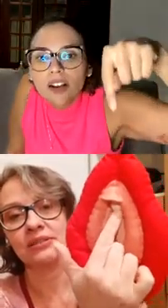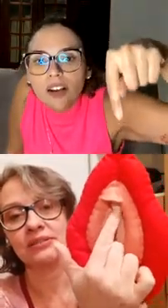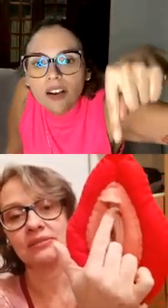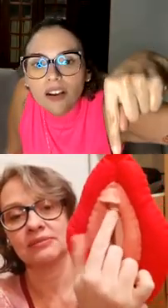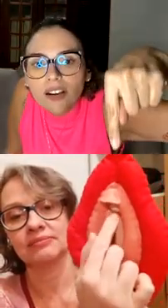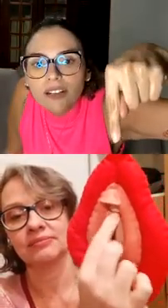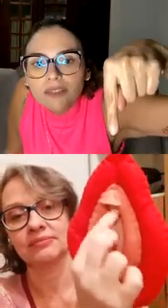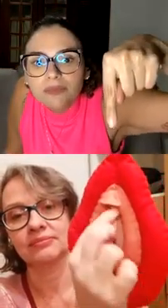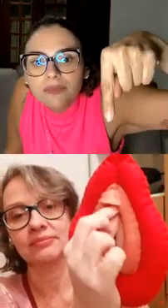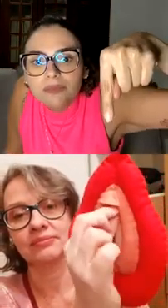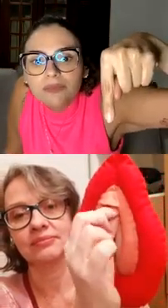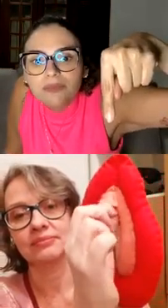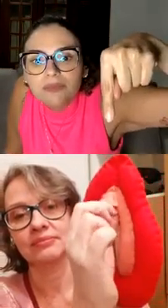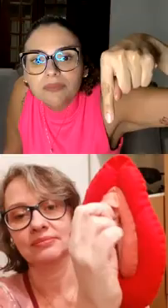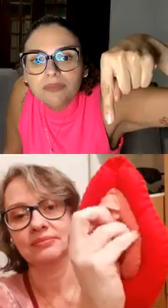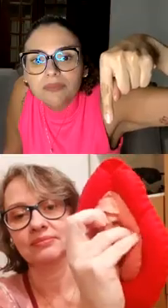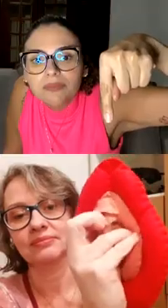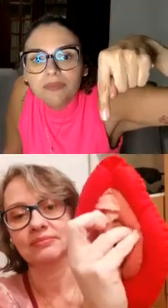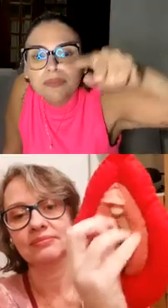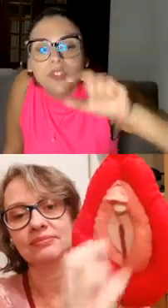clitóris.